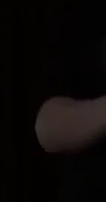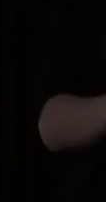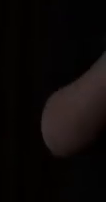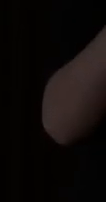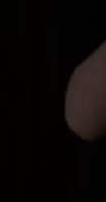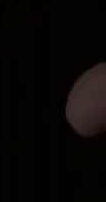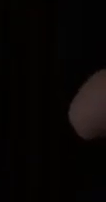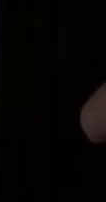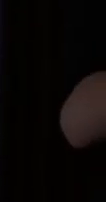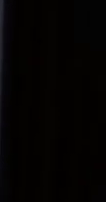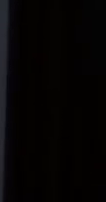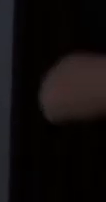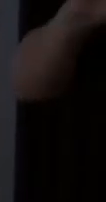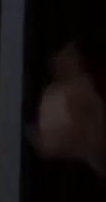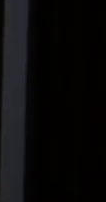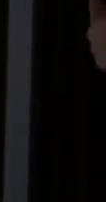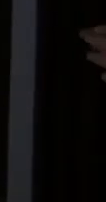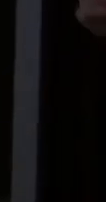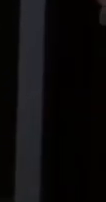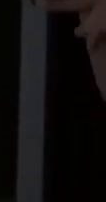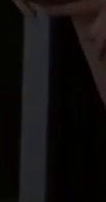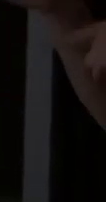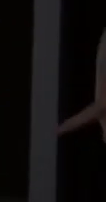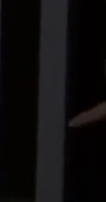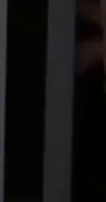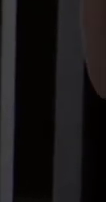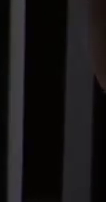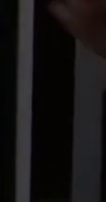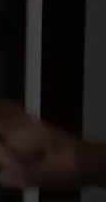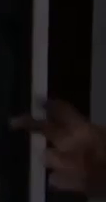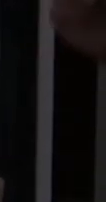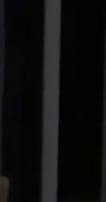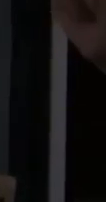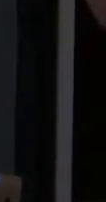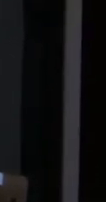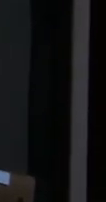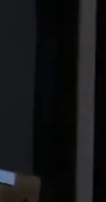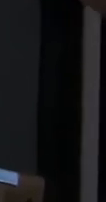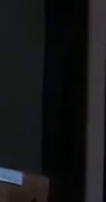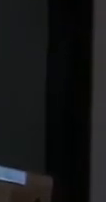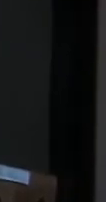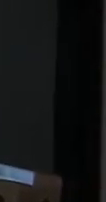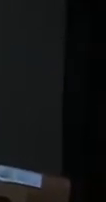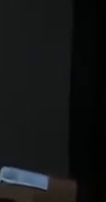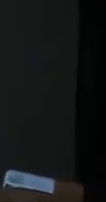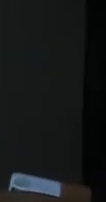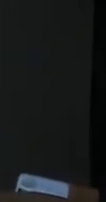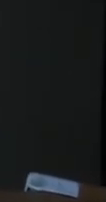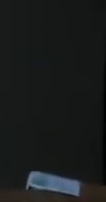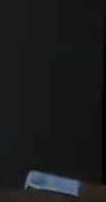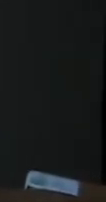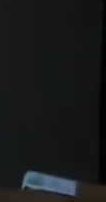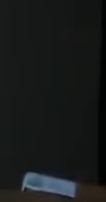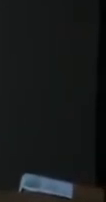různé expertní návrhy a analýzy, které už tady byly zmíněny, které vlastně mají směřovat k tomu,